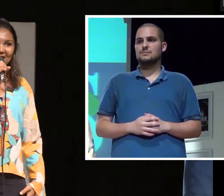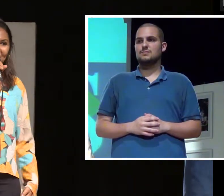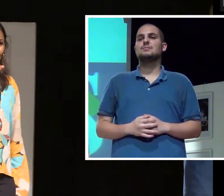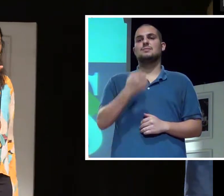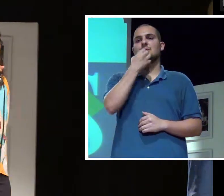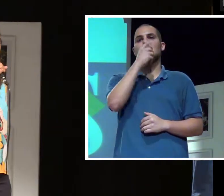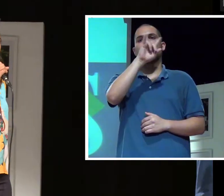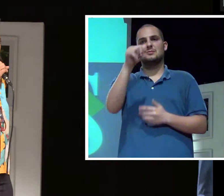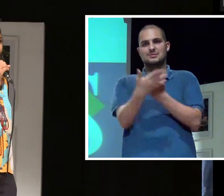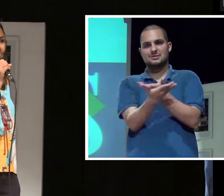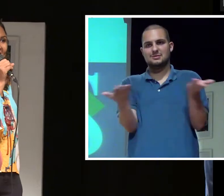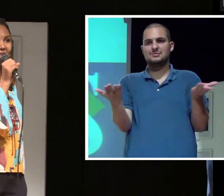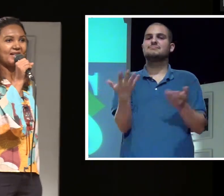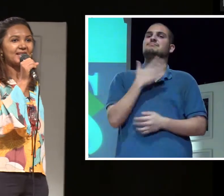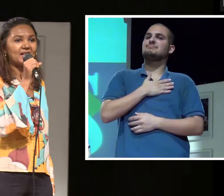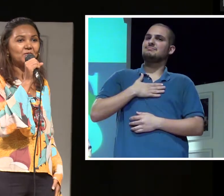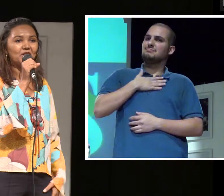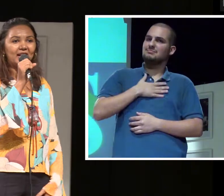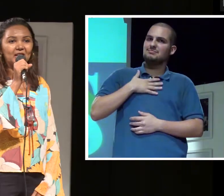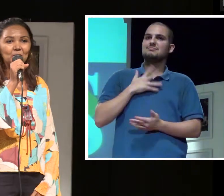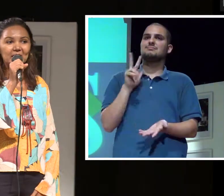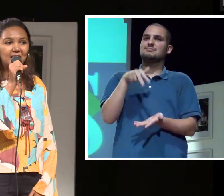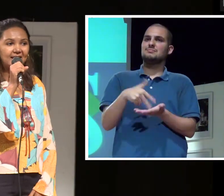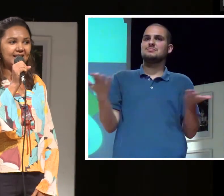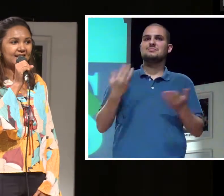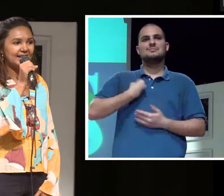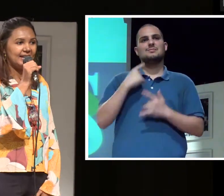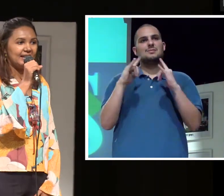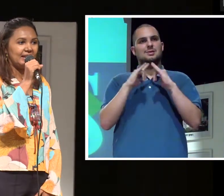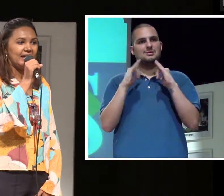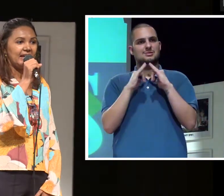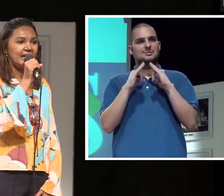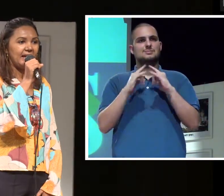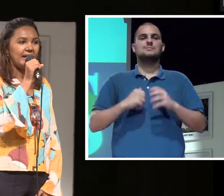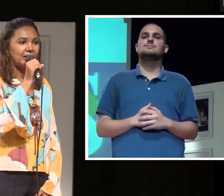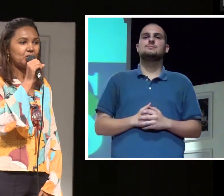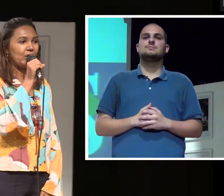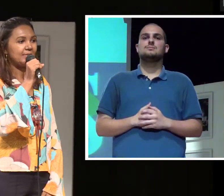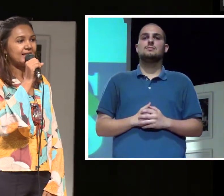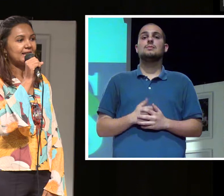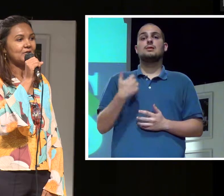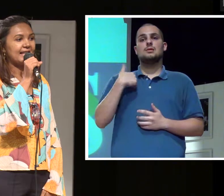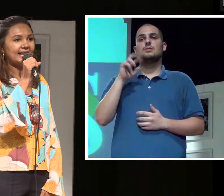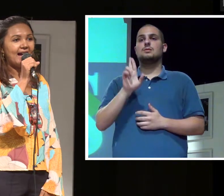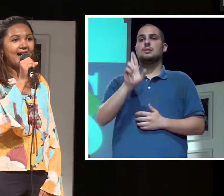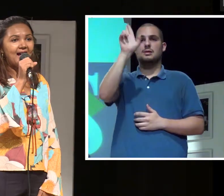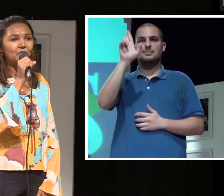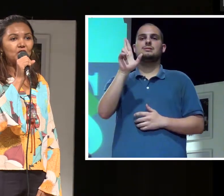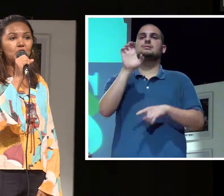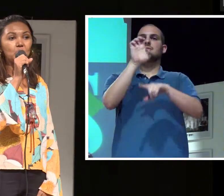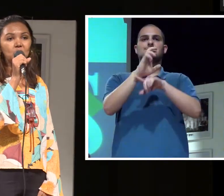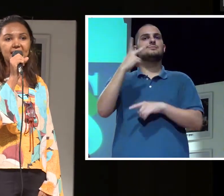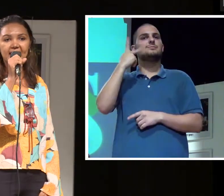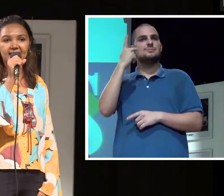Bom dia a todos. É uma grande satisfação estar aqui no INES. Eu estou representando o Ceará,